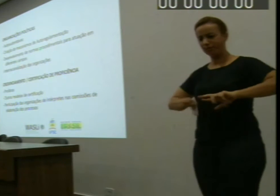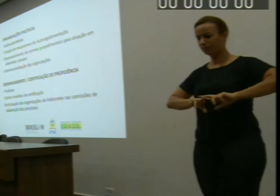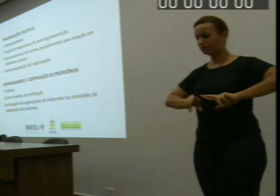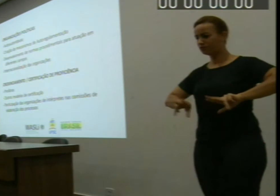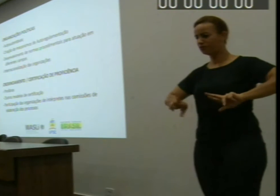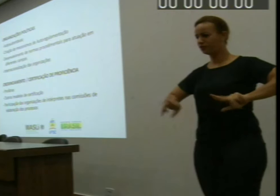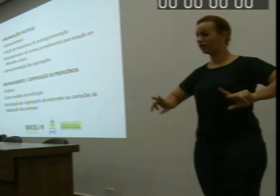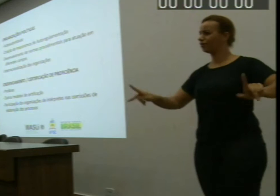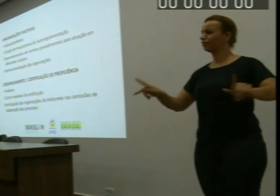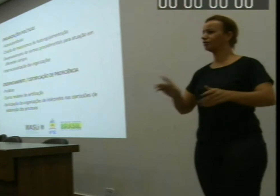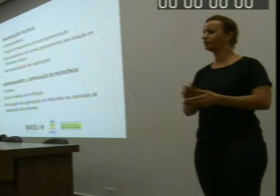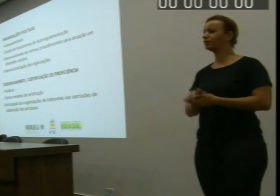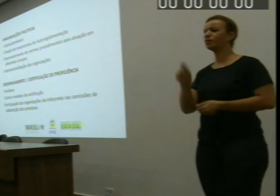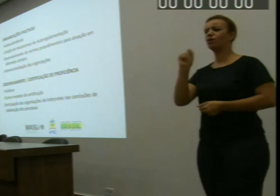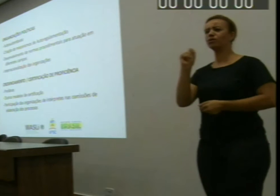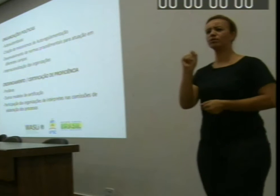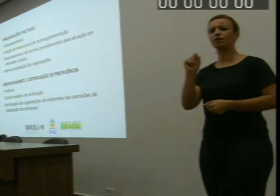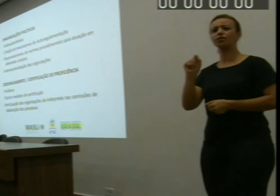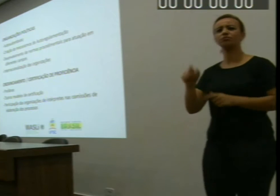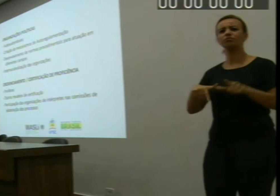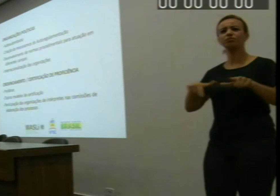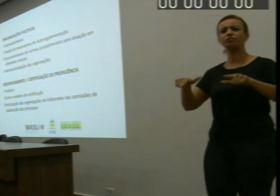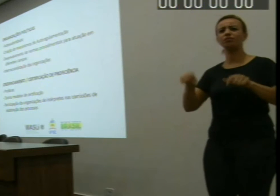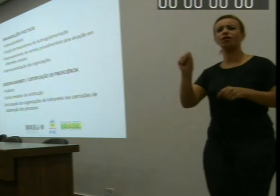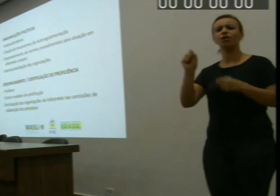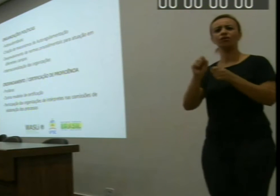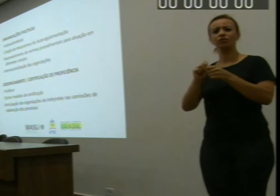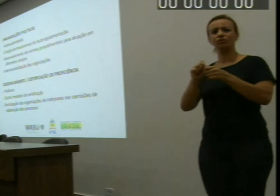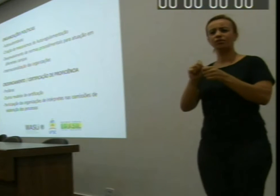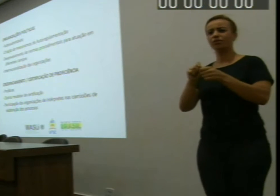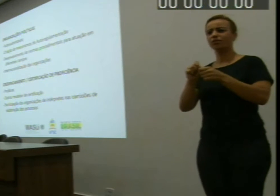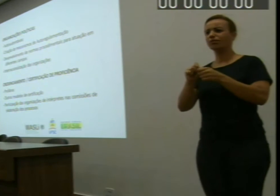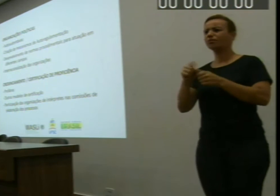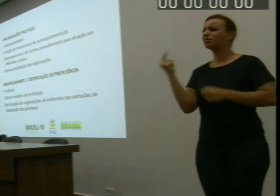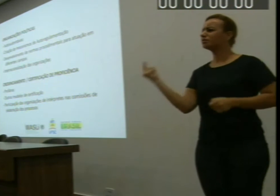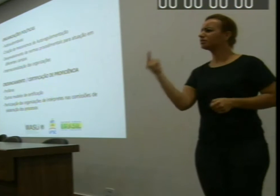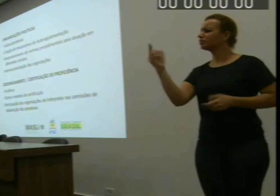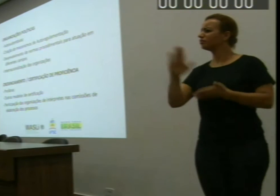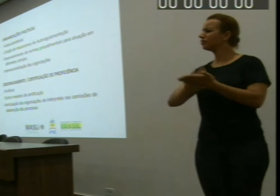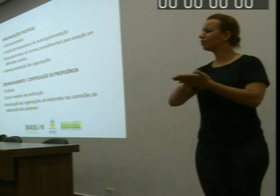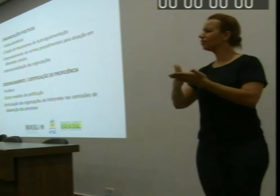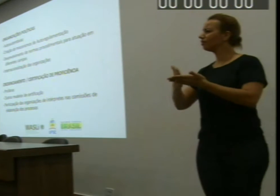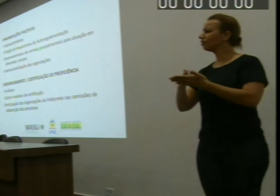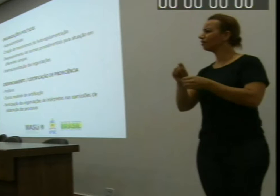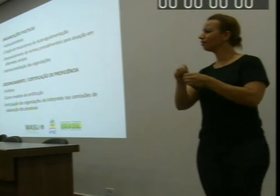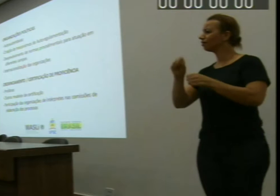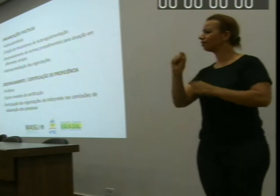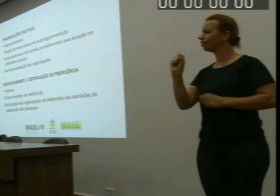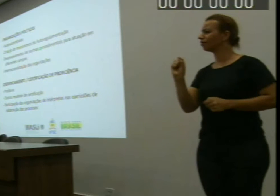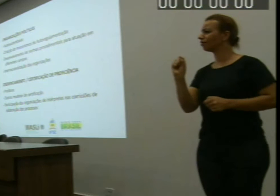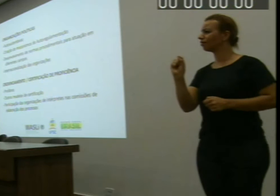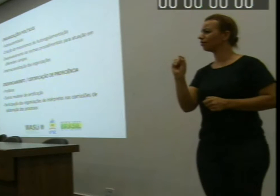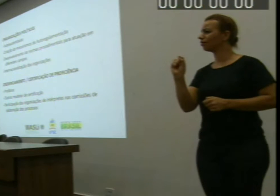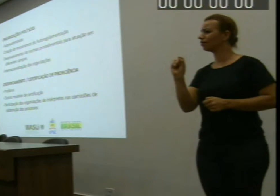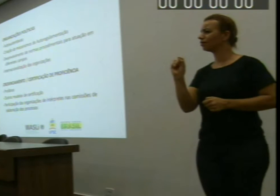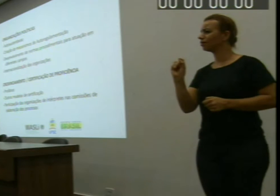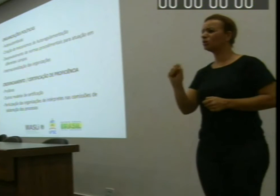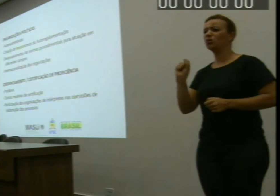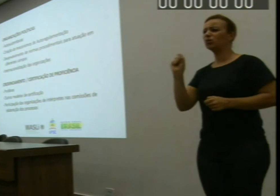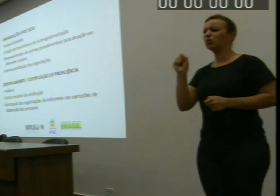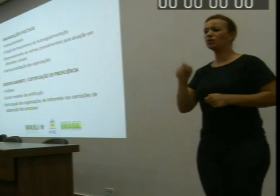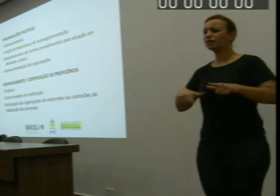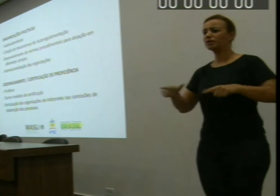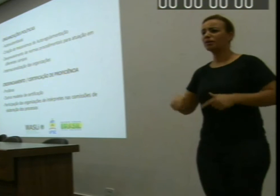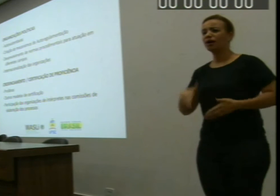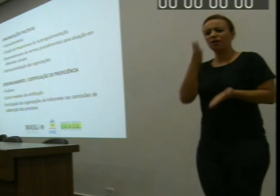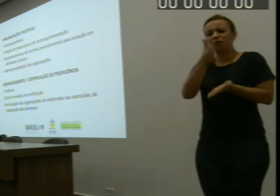mas o que é esse trabalho o que que faz cada um desses intérpretes qual e e e quais são as especificidades de cada um